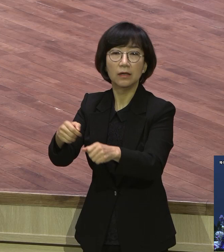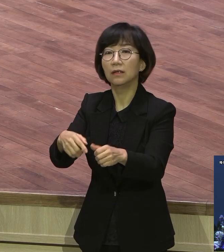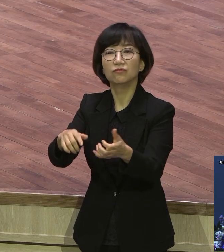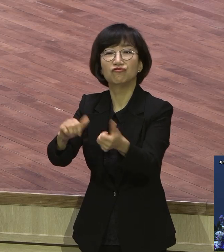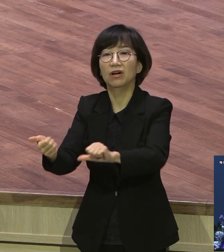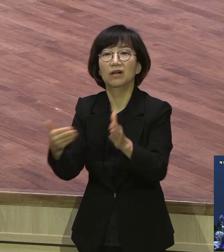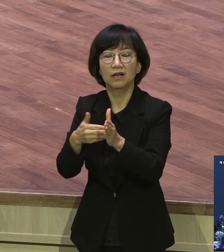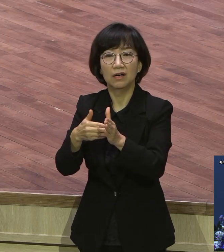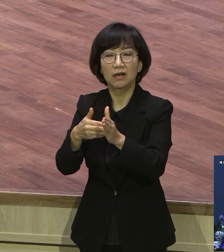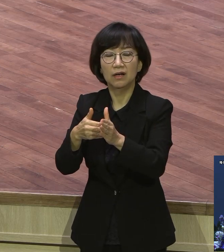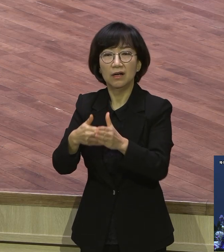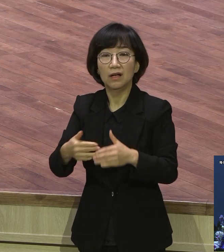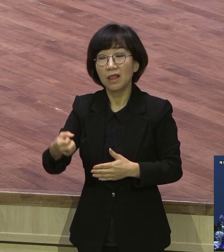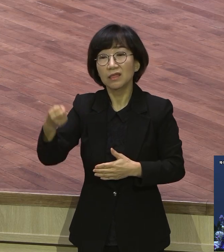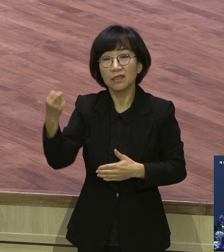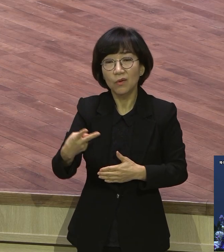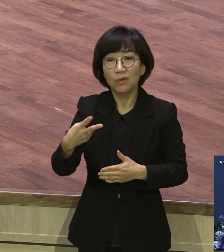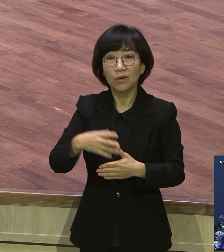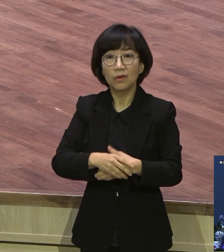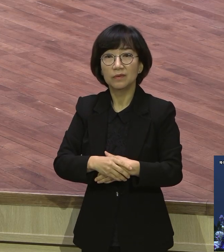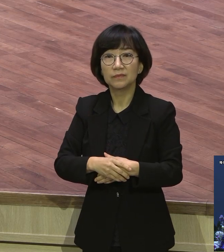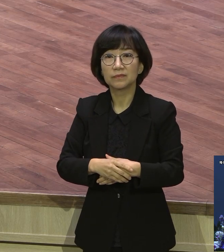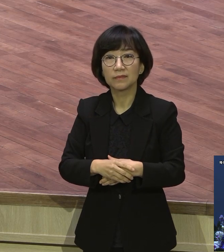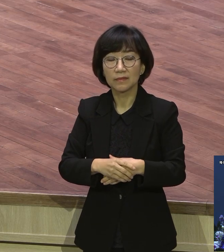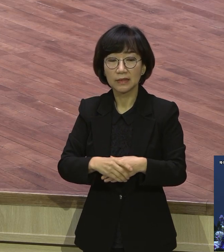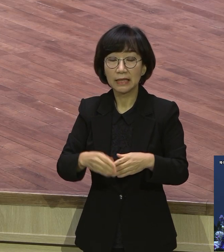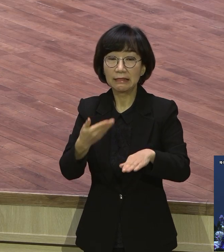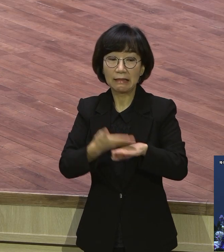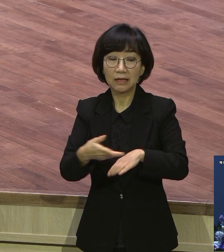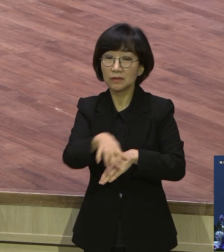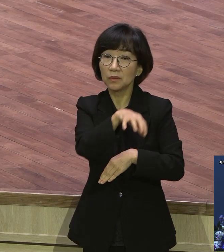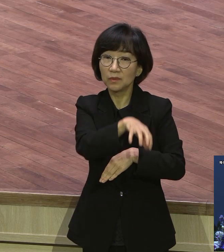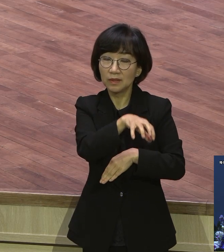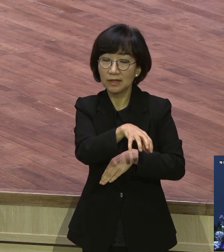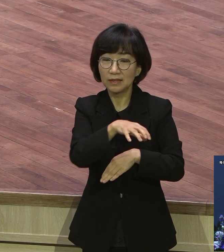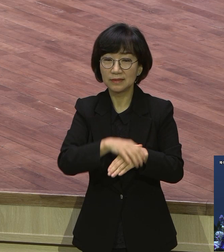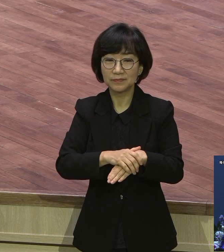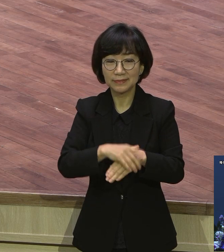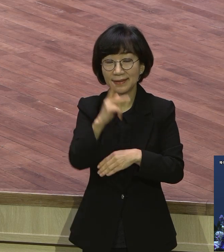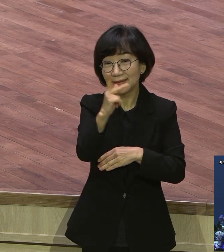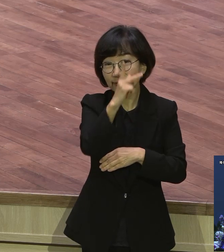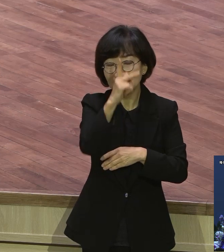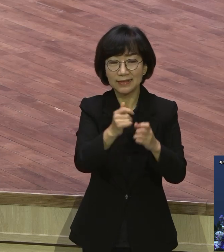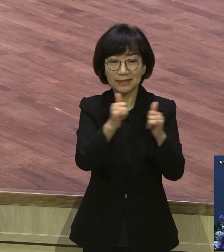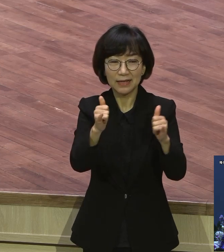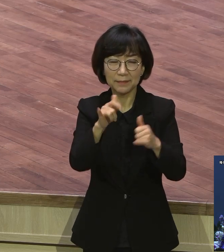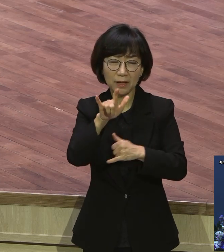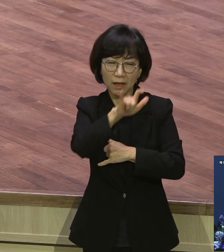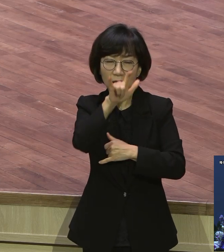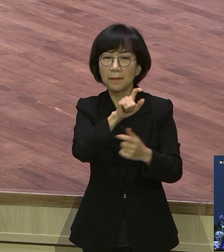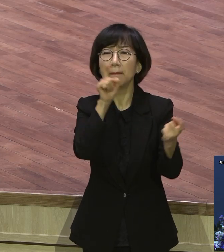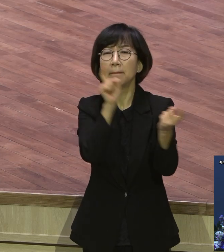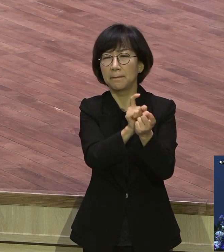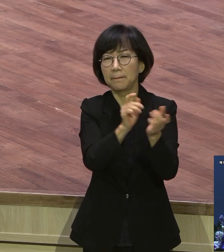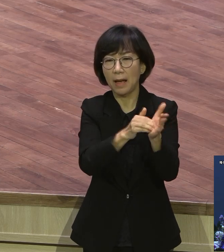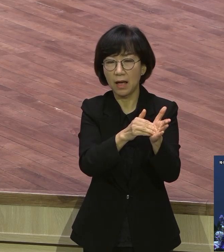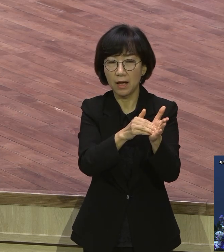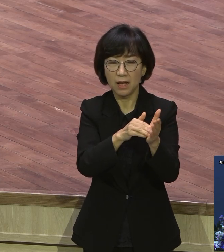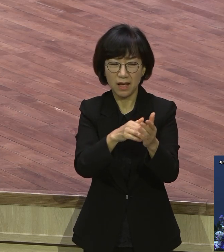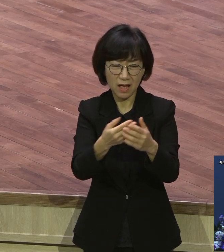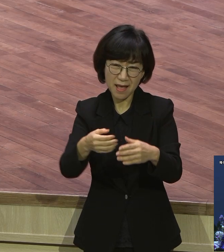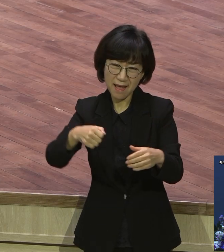또 콜레라는 지역에서 현지인 케냐 사람이 코로나에 걸렸는데 문매를